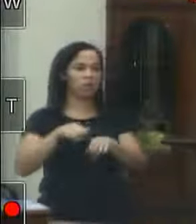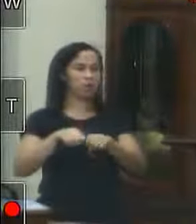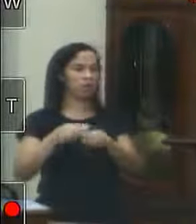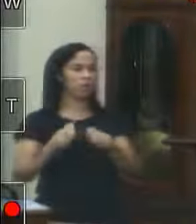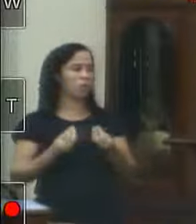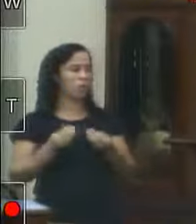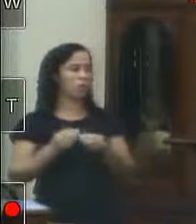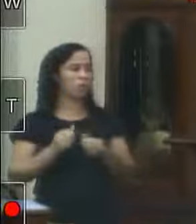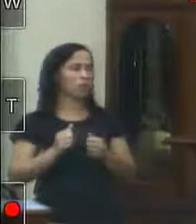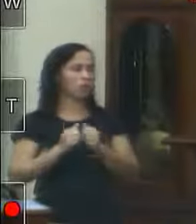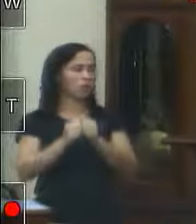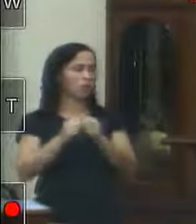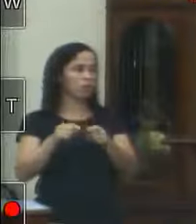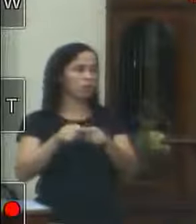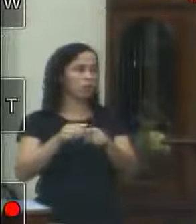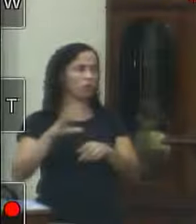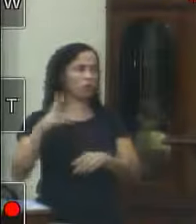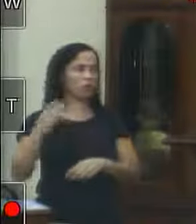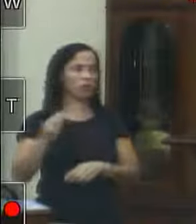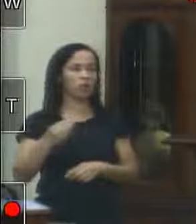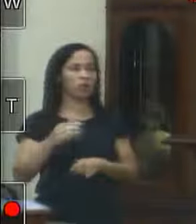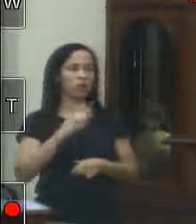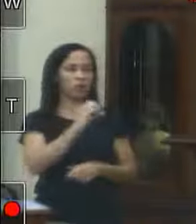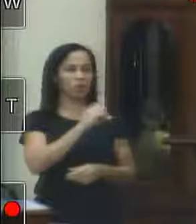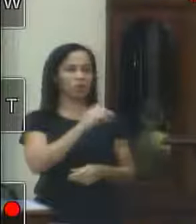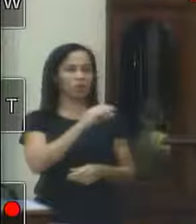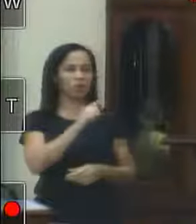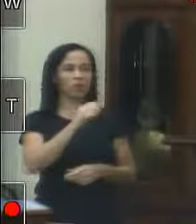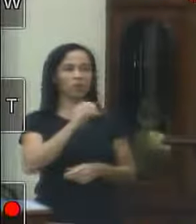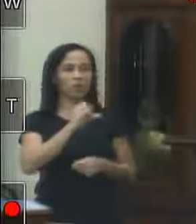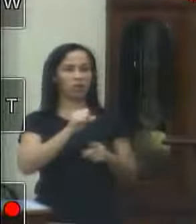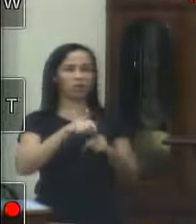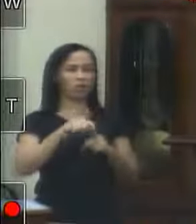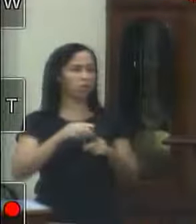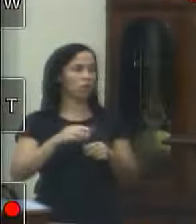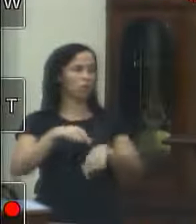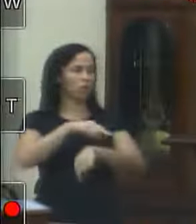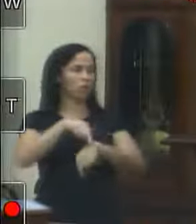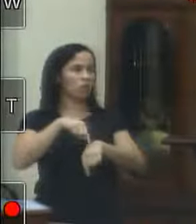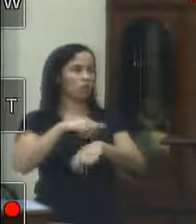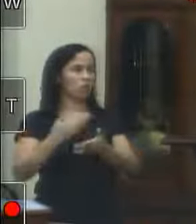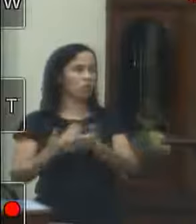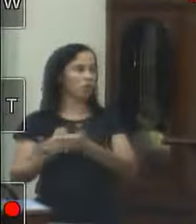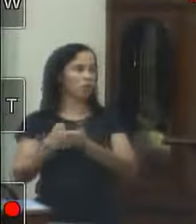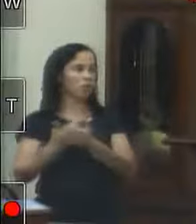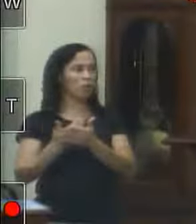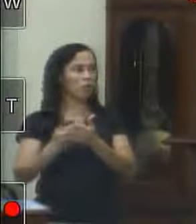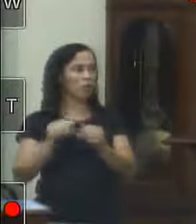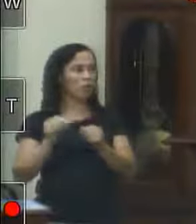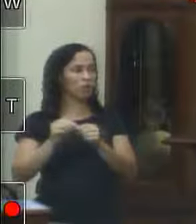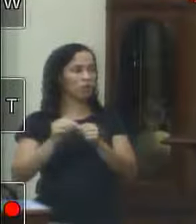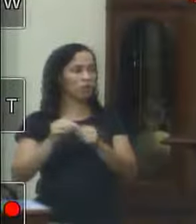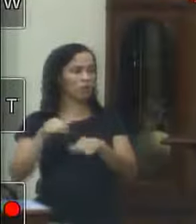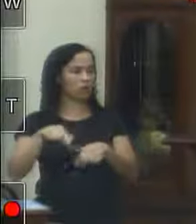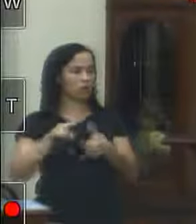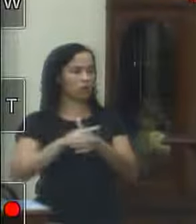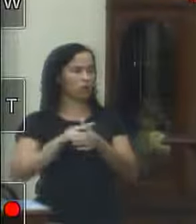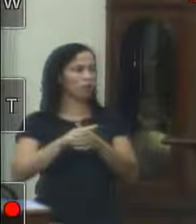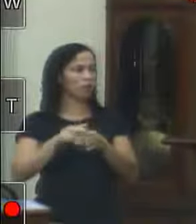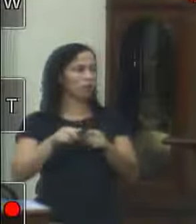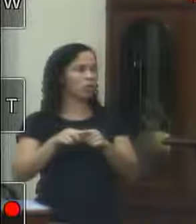uma comissão que nós estamos fazendo todos os códigos. Eu fico horas e horas na minha casa estudando para poder fazer melhor que Valença.